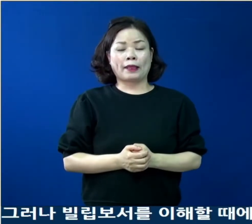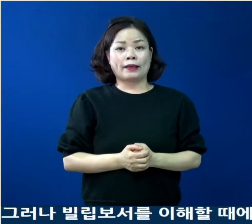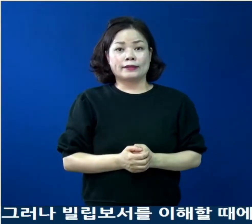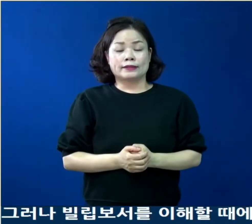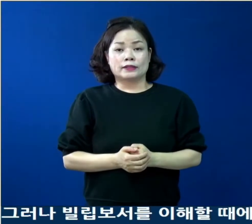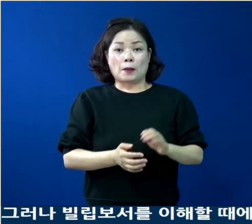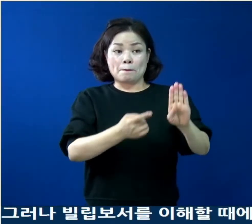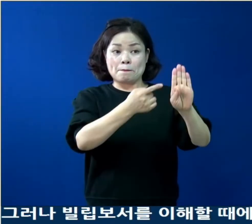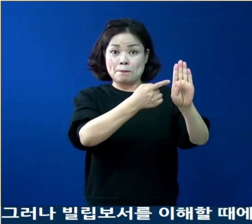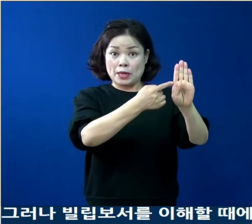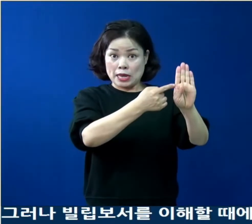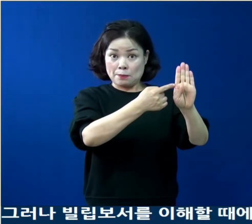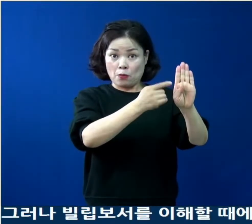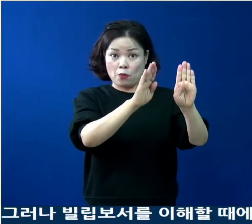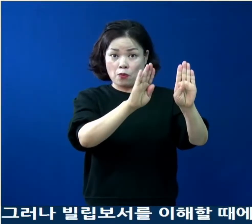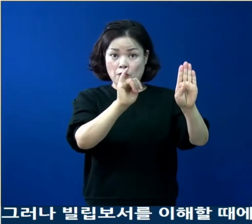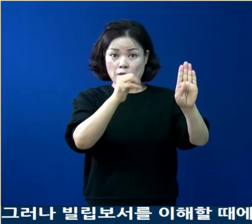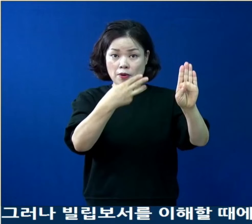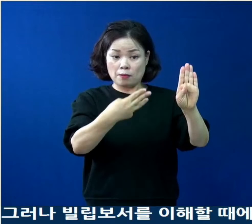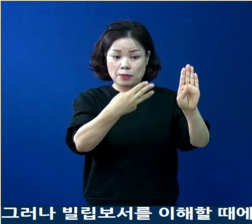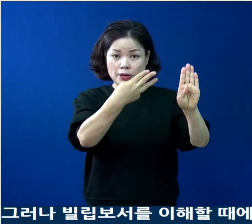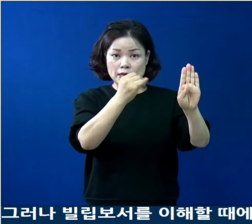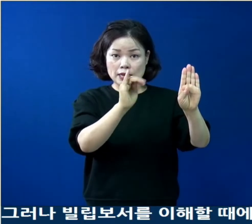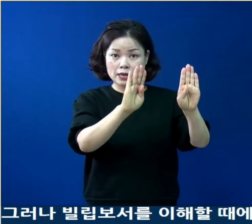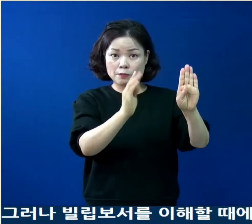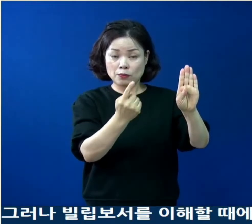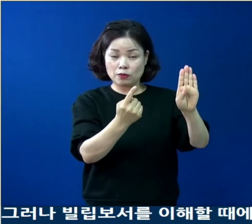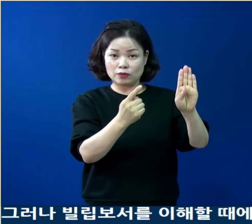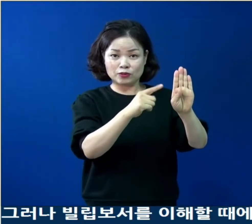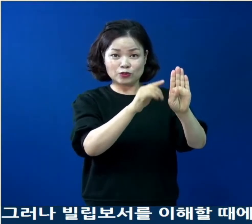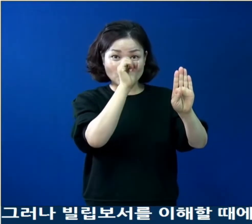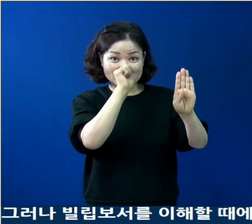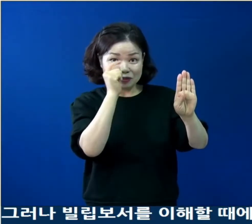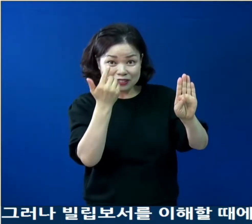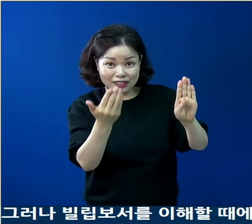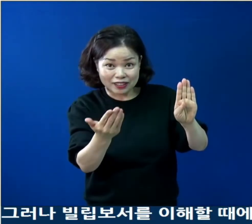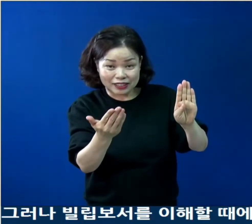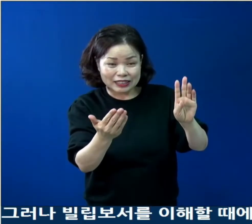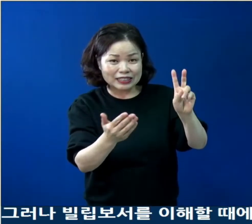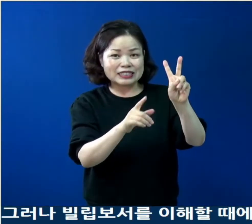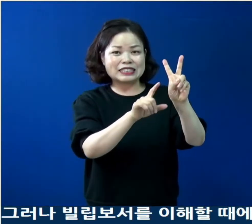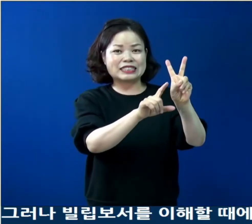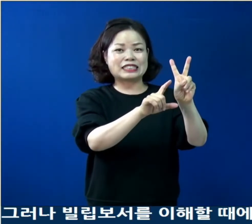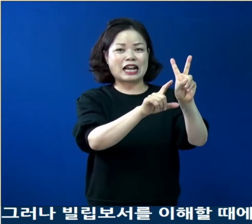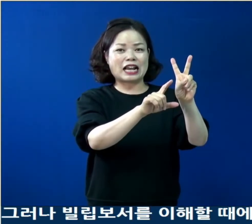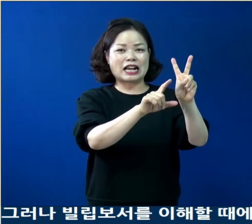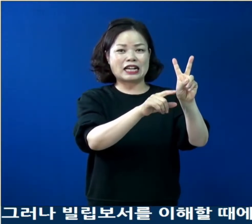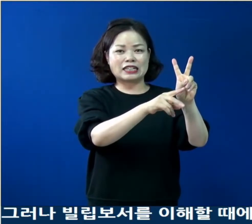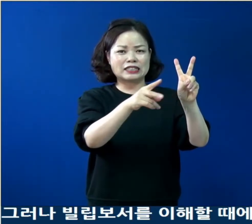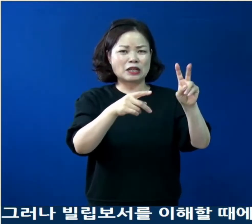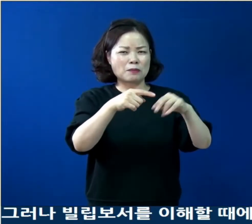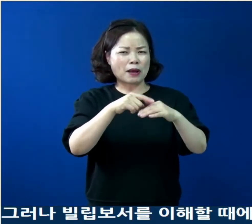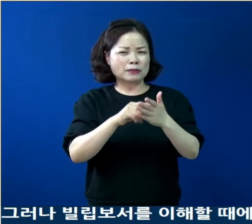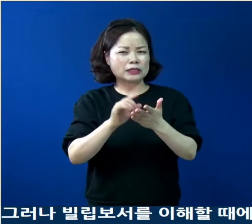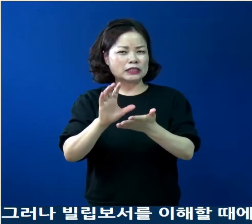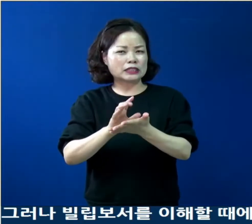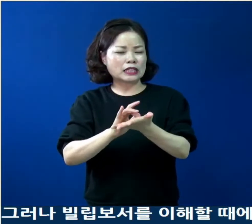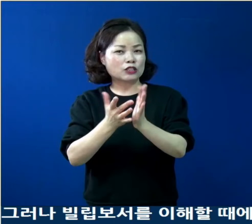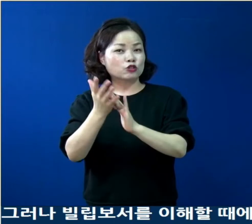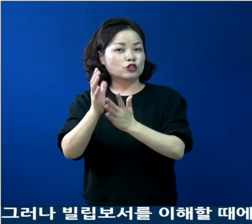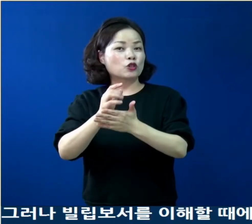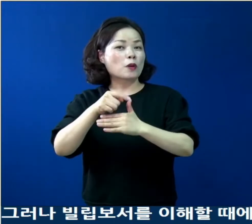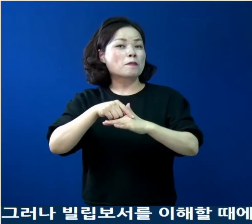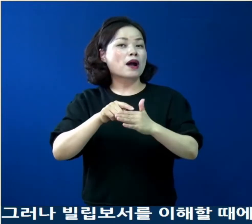여러분, 빌립보서 좋아하시는 분 많지 않으세요? 빌립보서 2장에 너희는 이 마음을 품으라, 그리스도 예수의